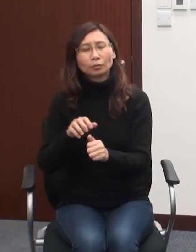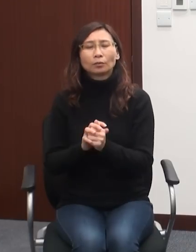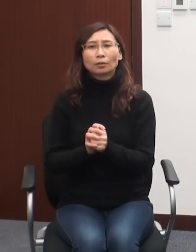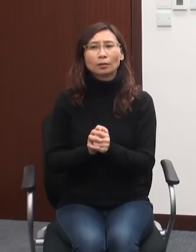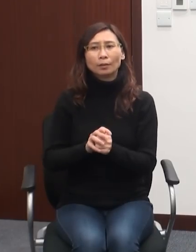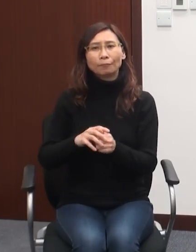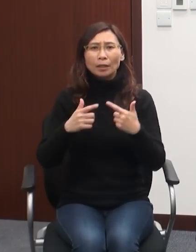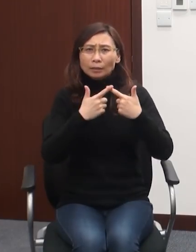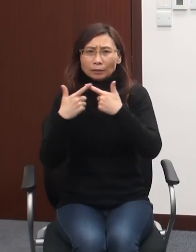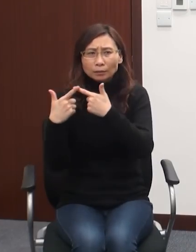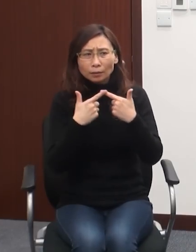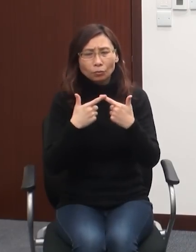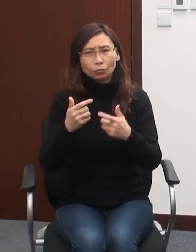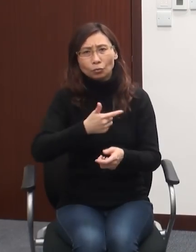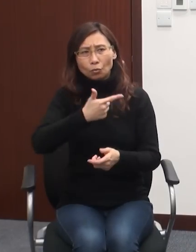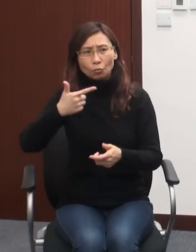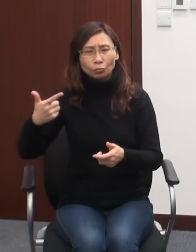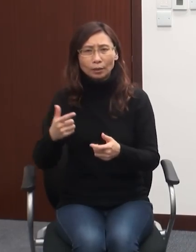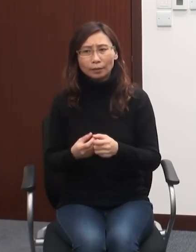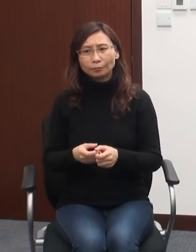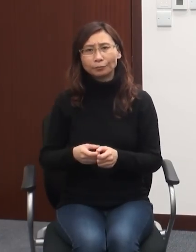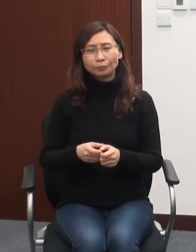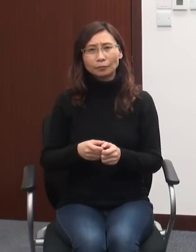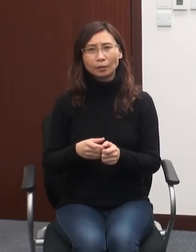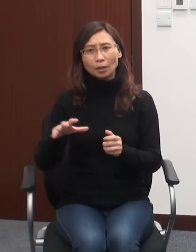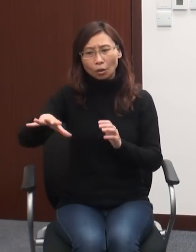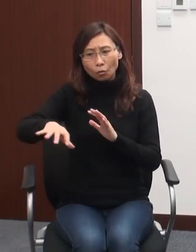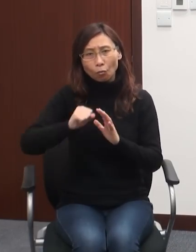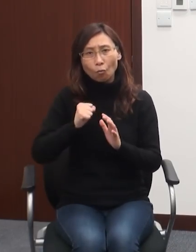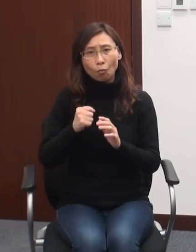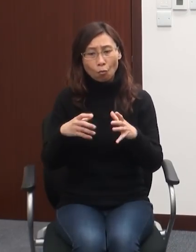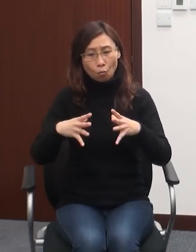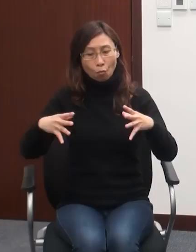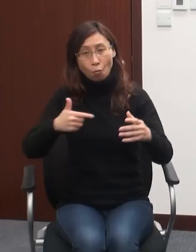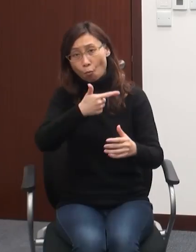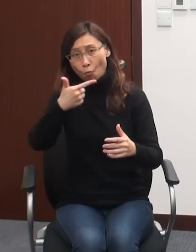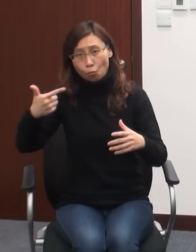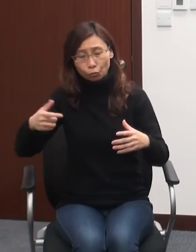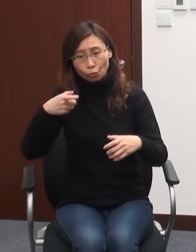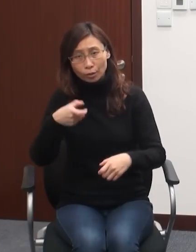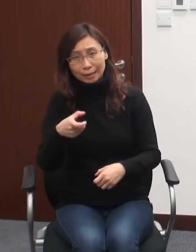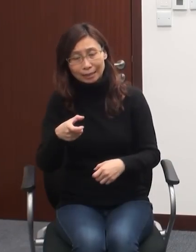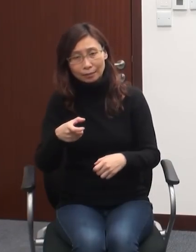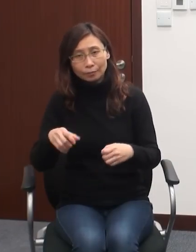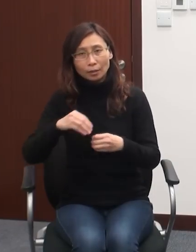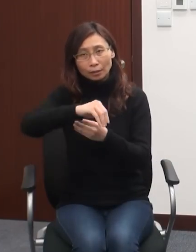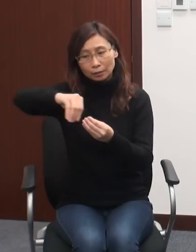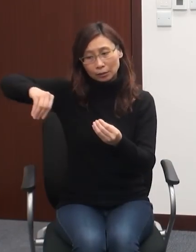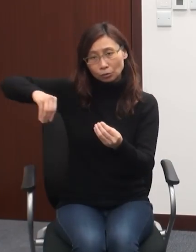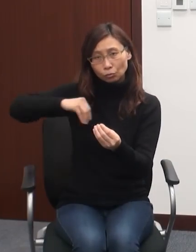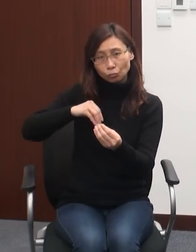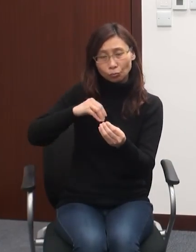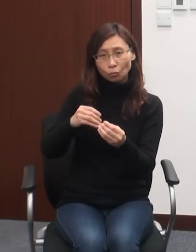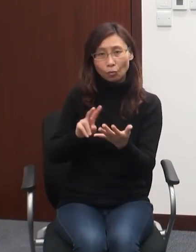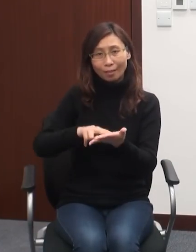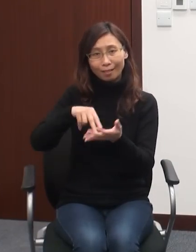大啦，係咪？即係話你可唔可以一次過攞咗一嚿咁大嘅錢出嚟，然後繞過立法會去做嘢咧？ 呢個未來基金